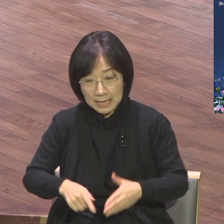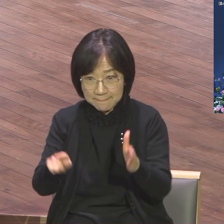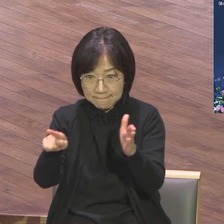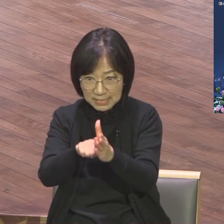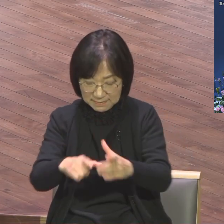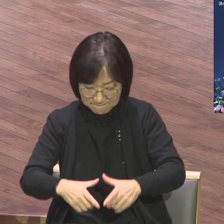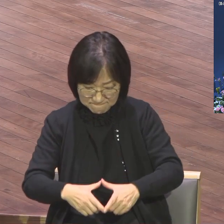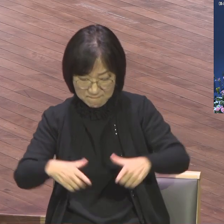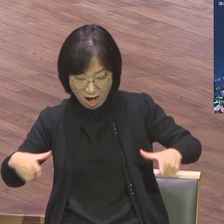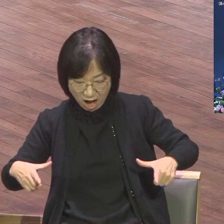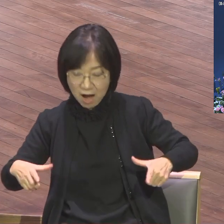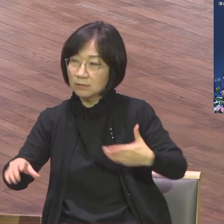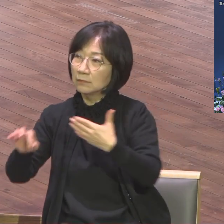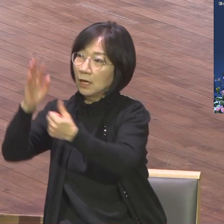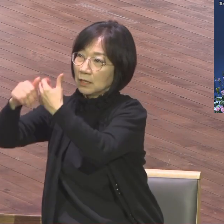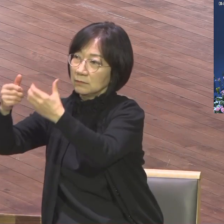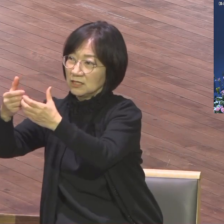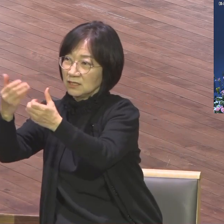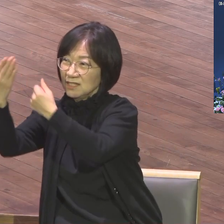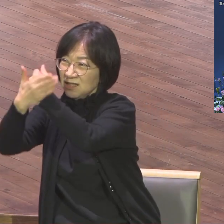받아도 크게 쓰임 받아요.